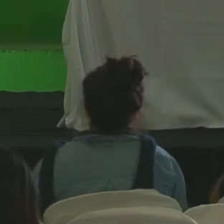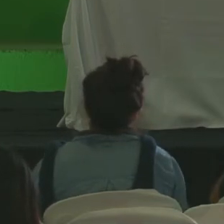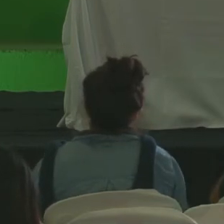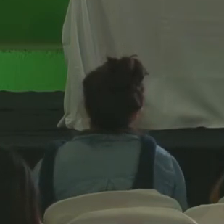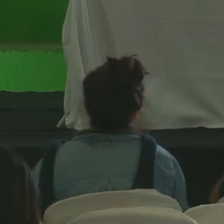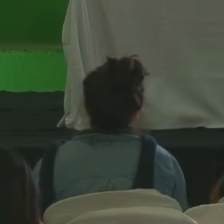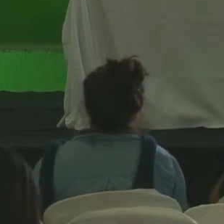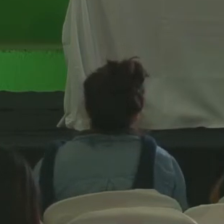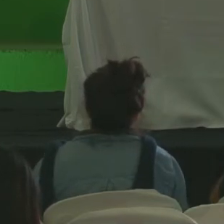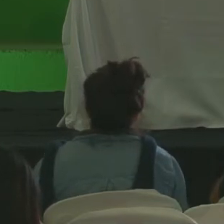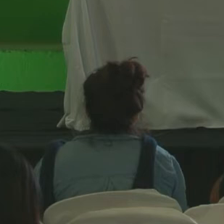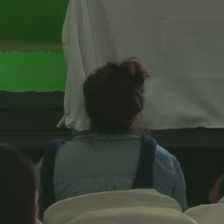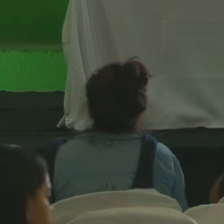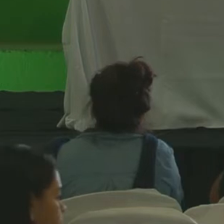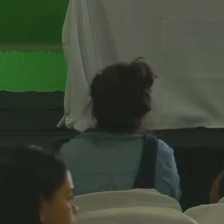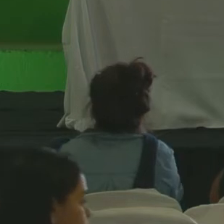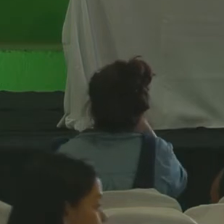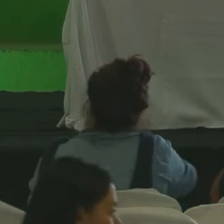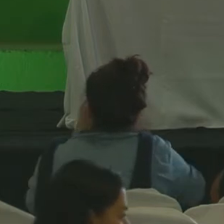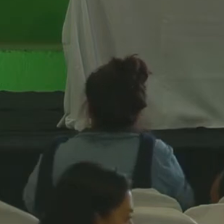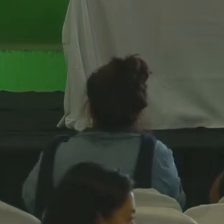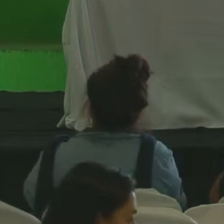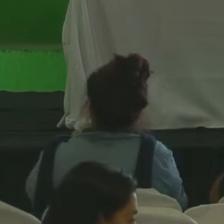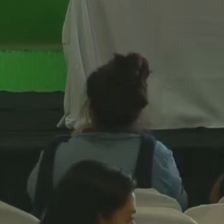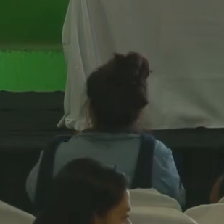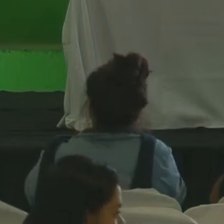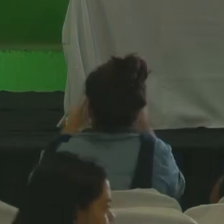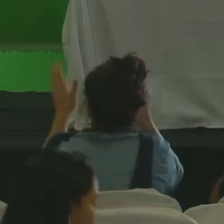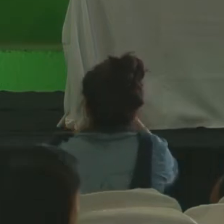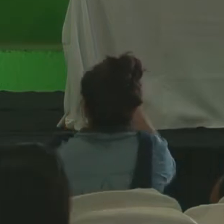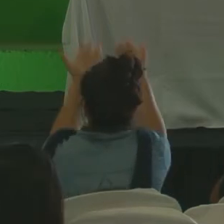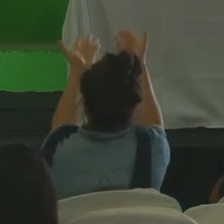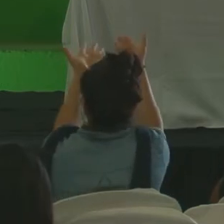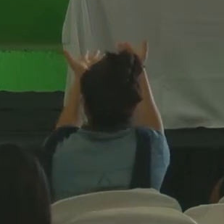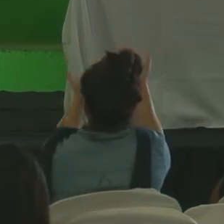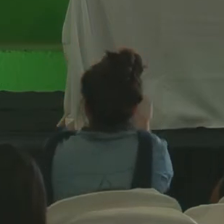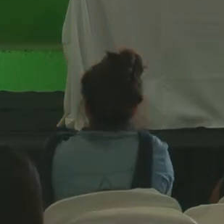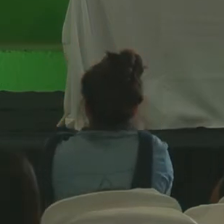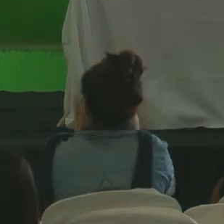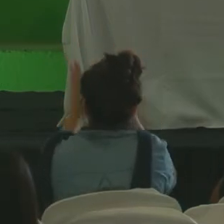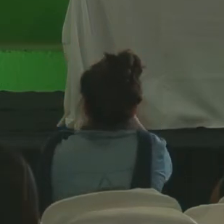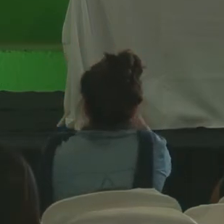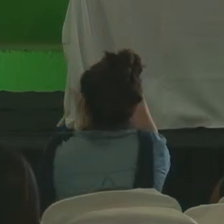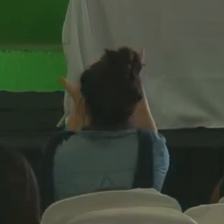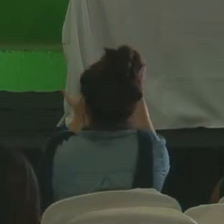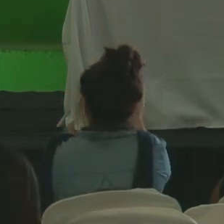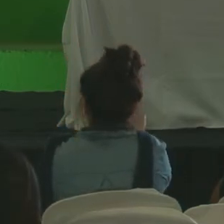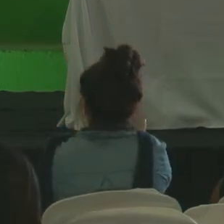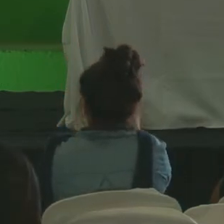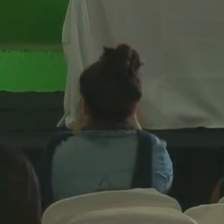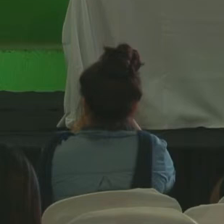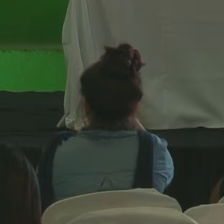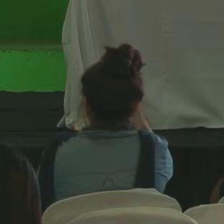É, boa tarde, boa noite. Minha pergunta vai para o Edgar e na minha, acho que é isso, acho que esse é o nome. É, vocês que